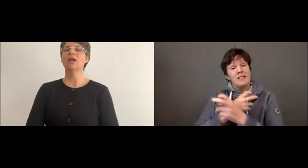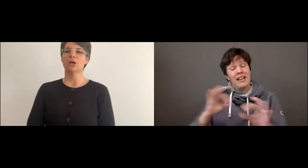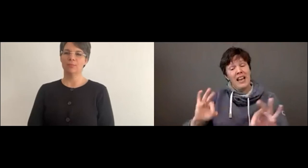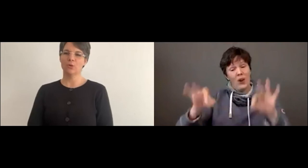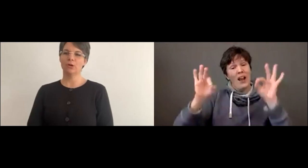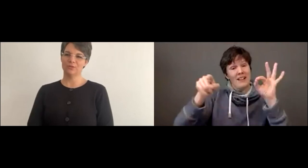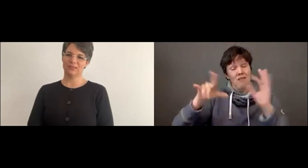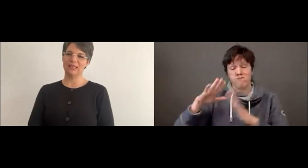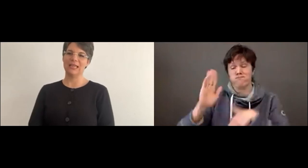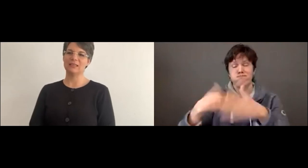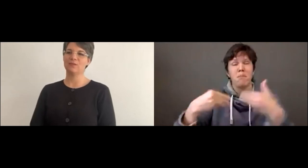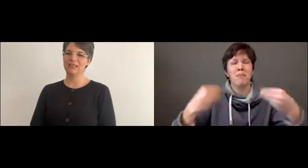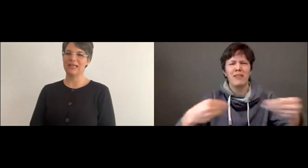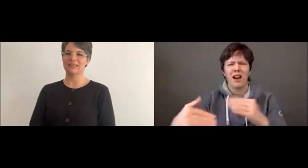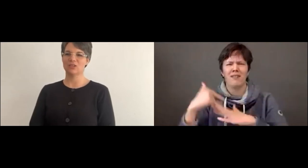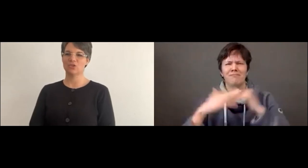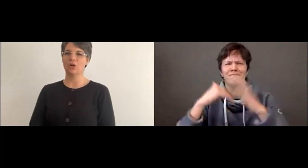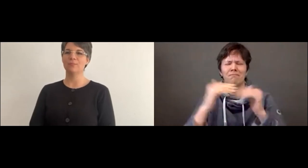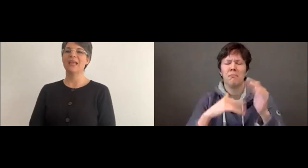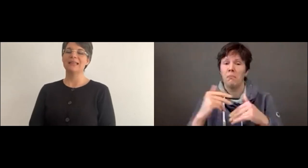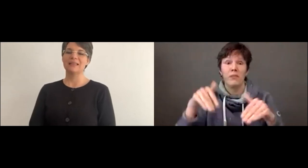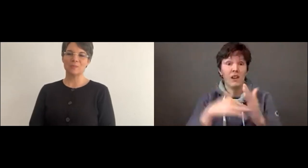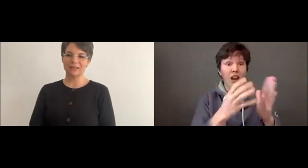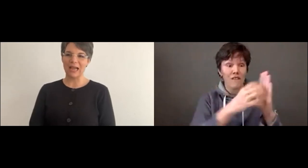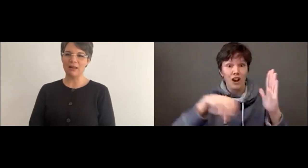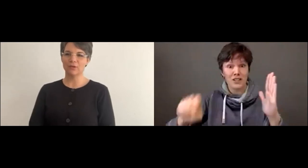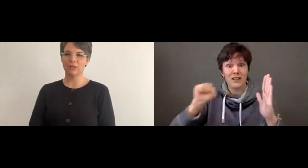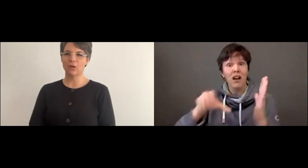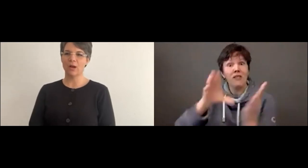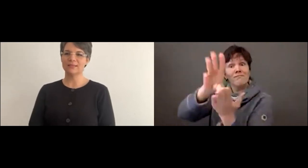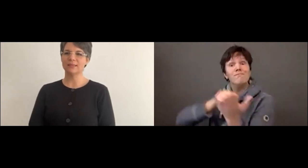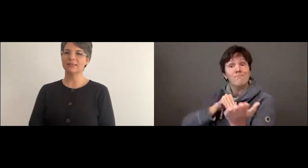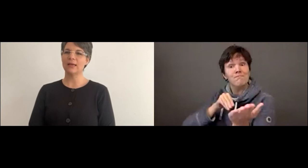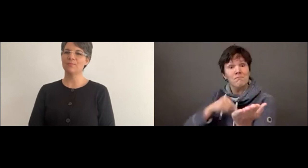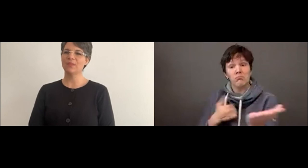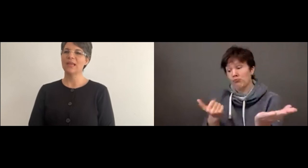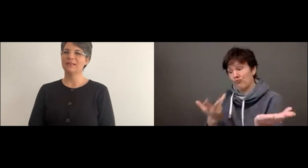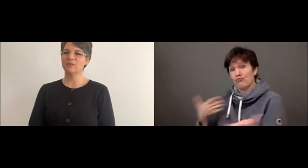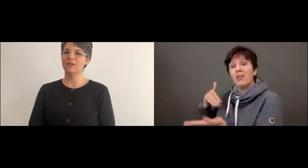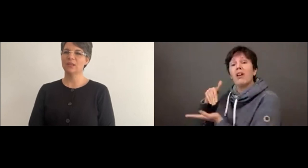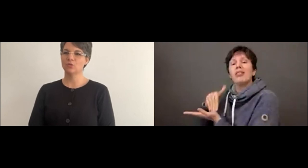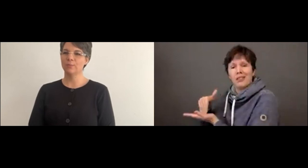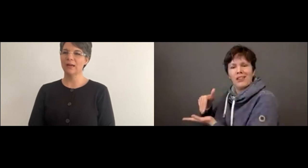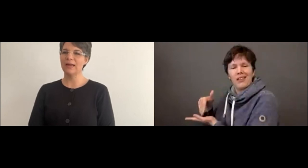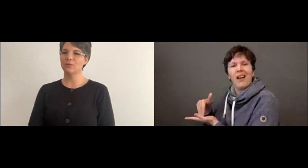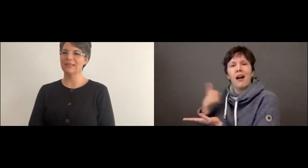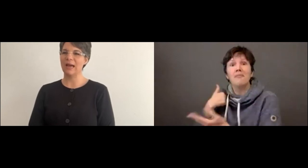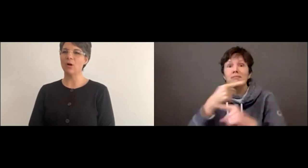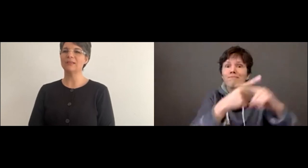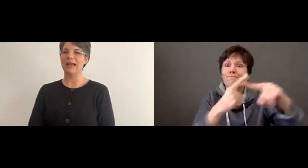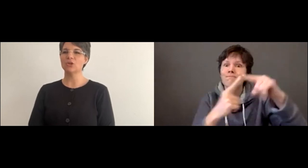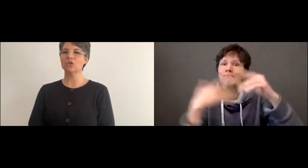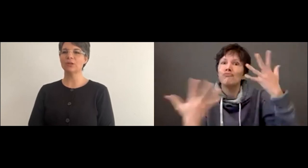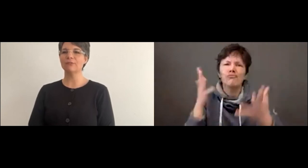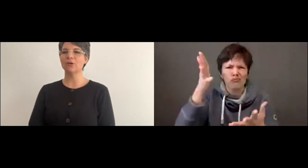Trainerin Gehörlose trainiert, das finde ich ganz, ganz toll. Das Material von Equalizant, das finde ich super. Also ich habe